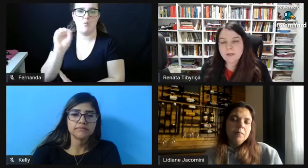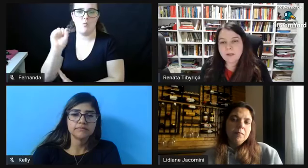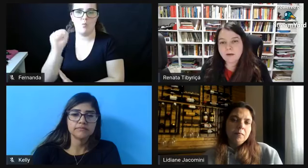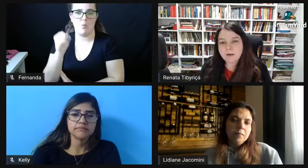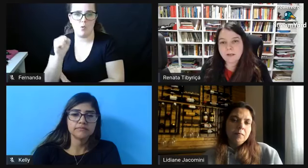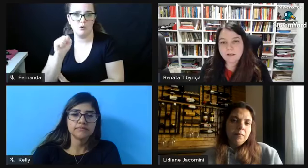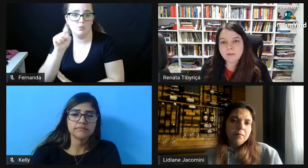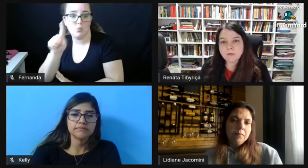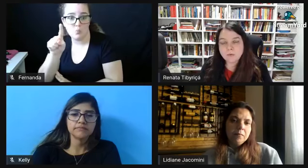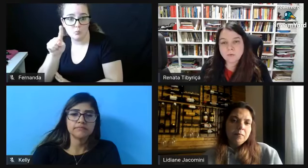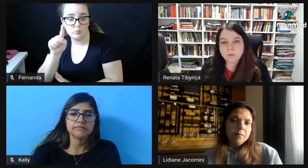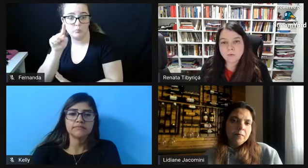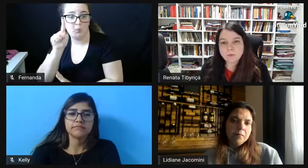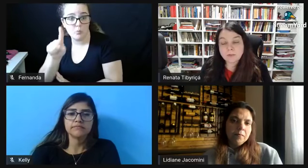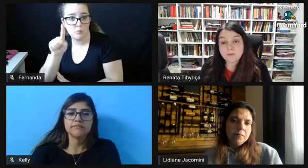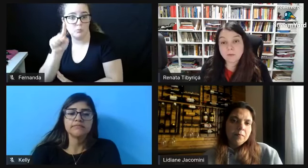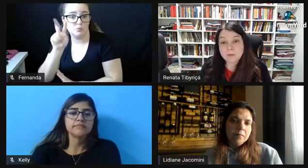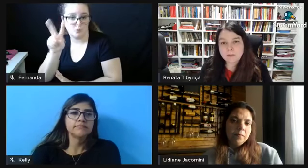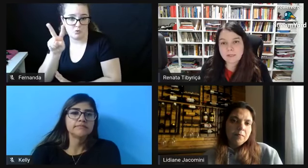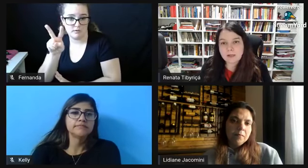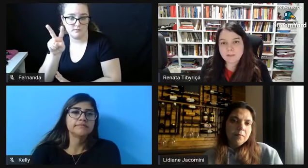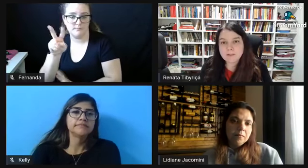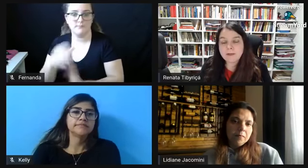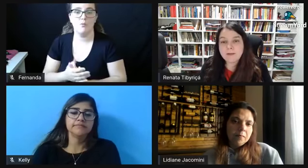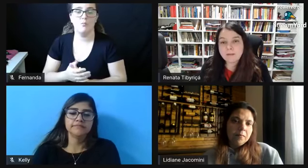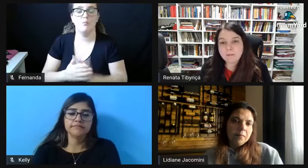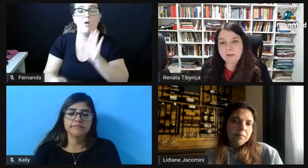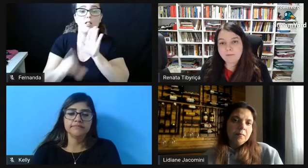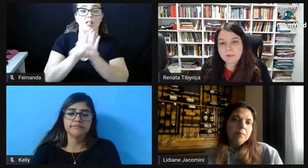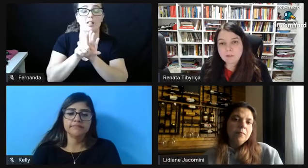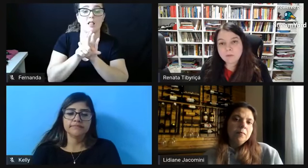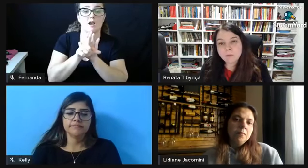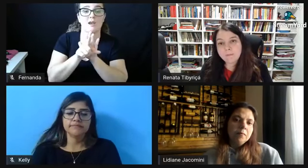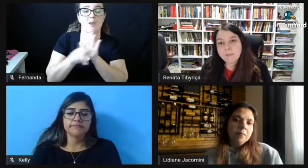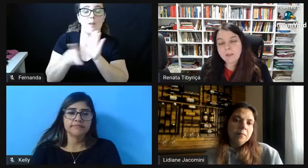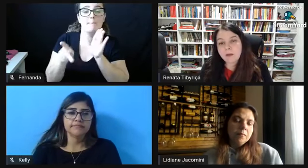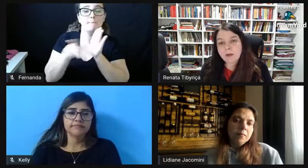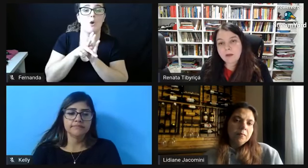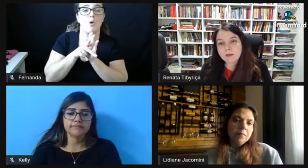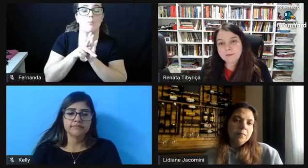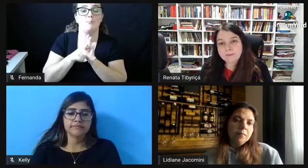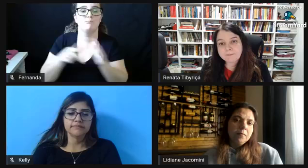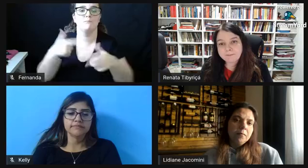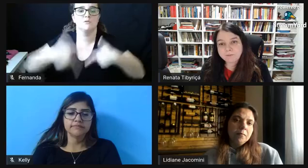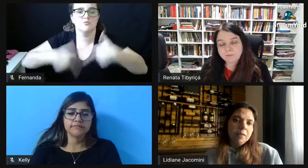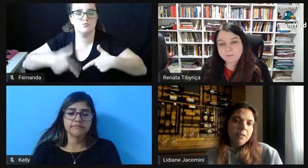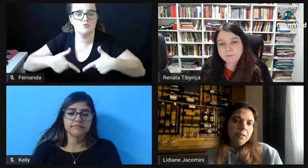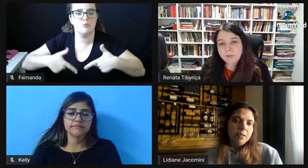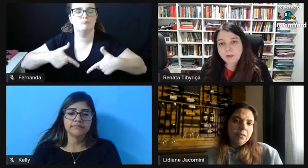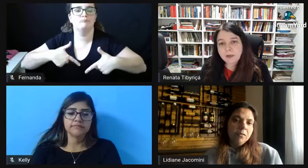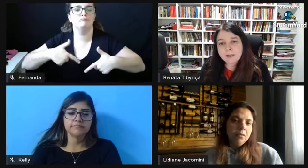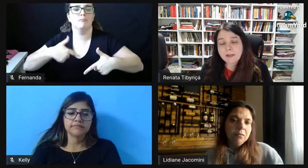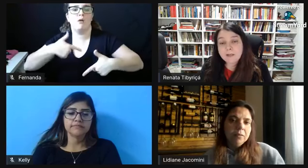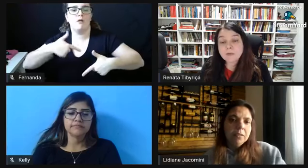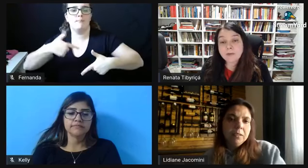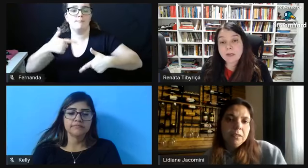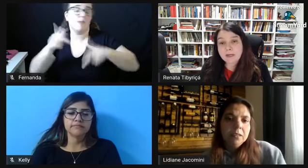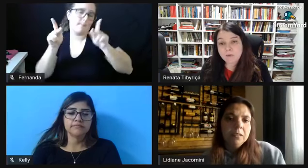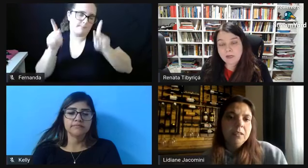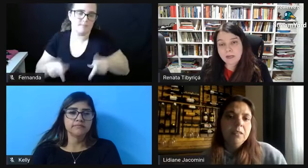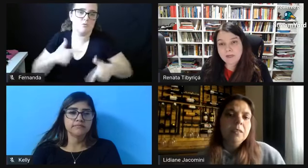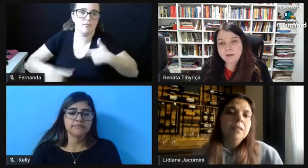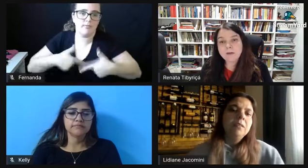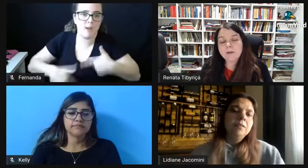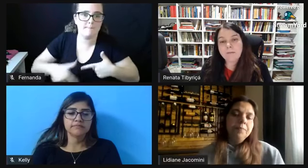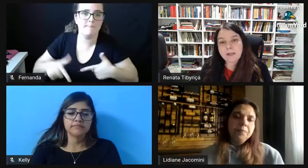8112, né, que é a lei dos servidores federais, tem previsto a redução da